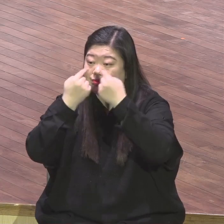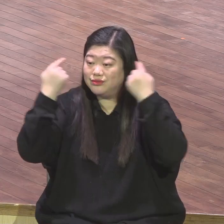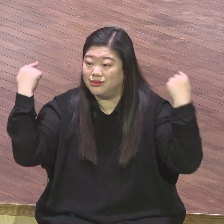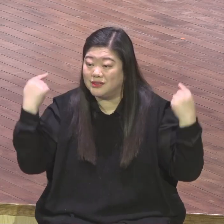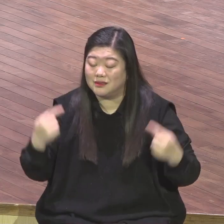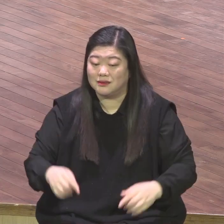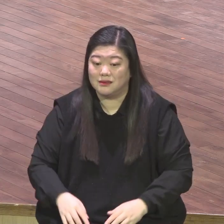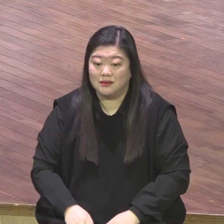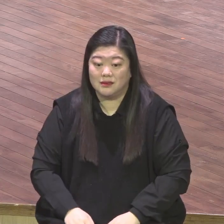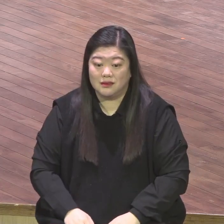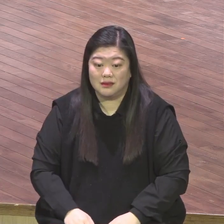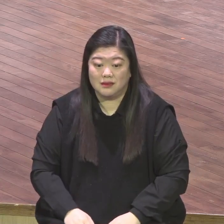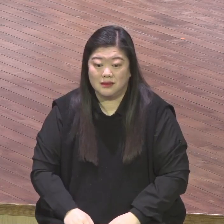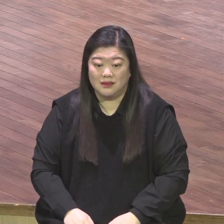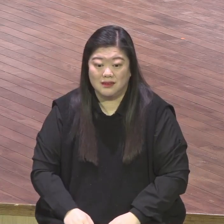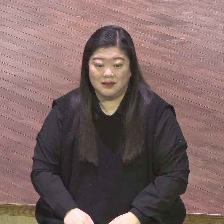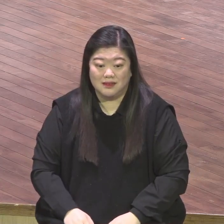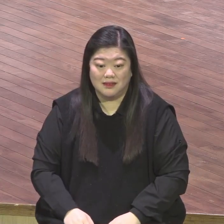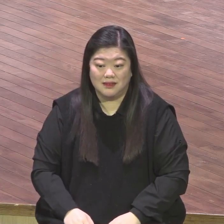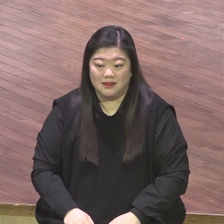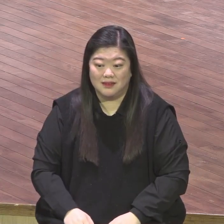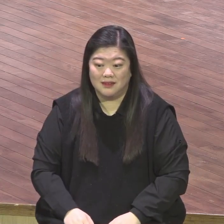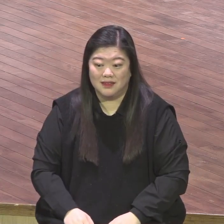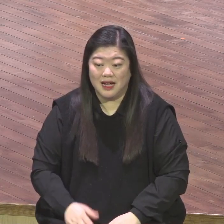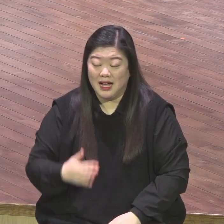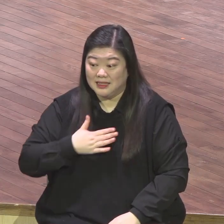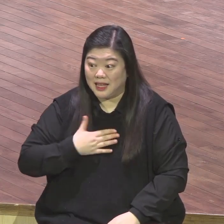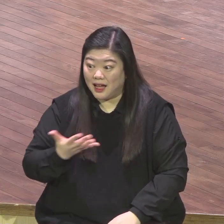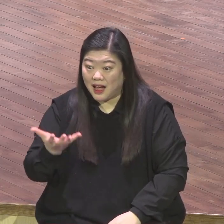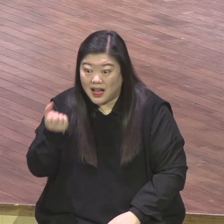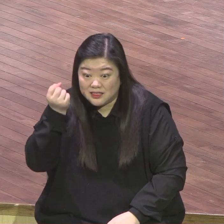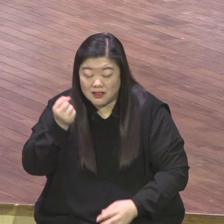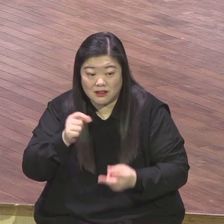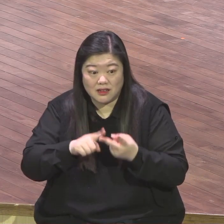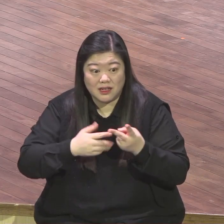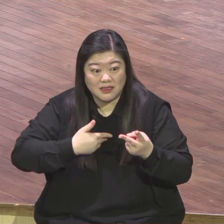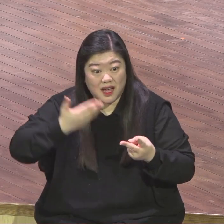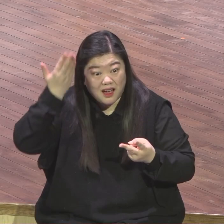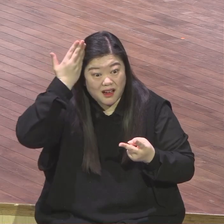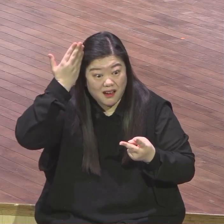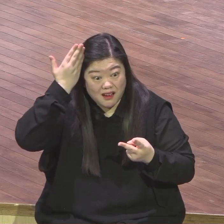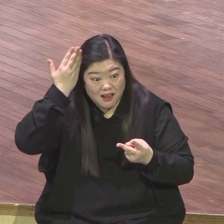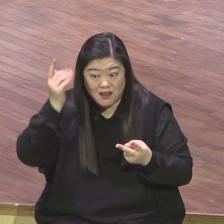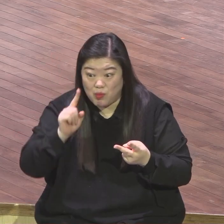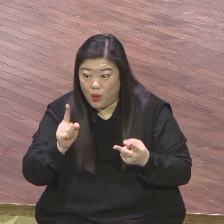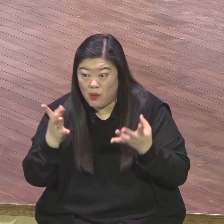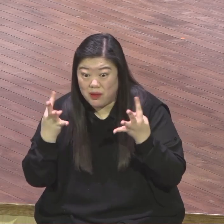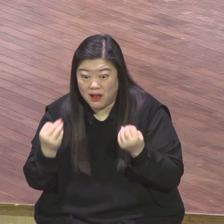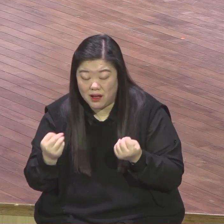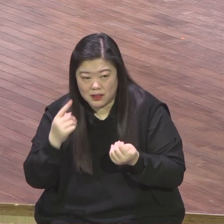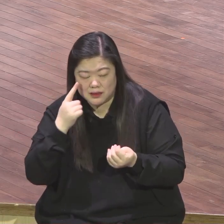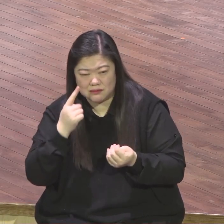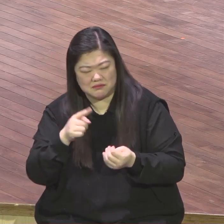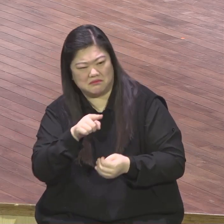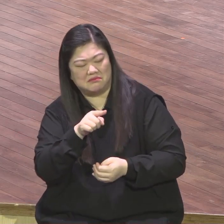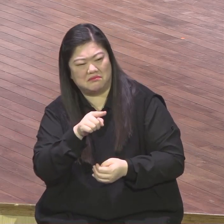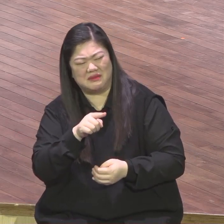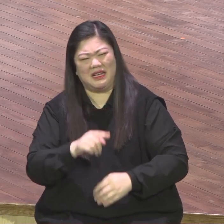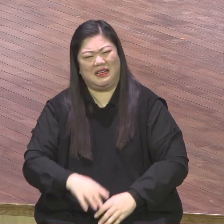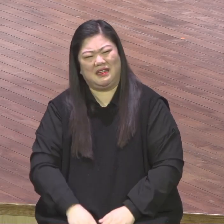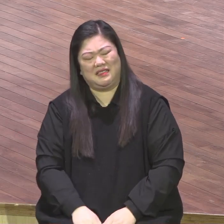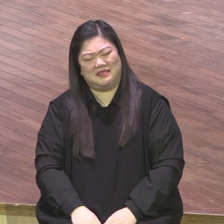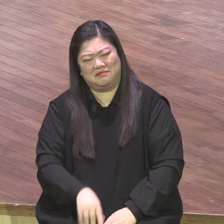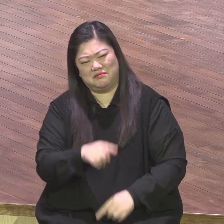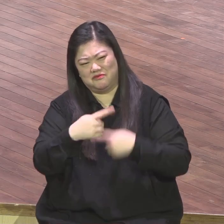있다고 뭘 그리 많이 안다고 뭘 많이 가졌다고 그렇게 판단하십니까? 어리석은 사람아.